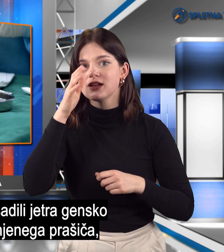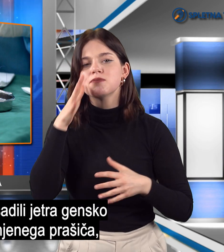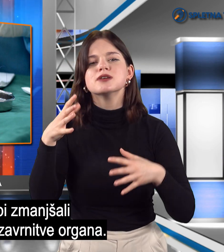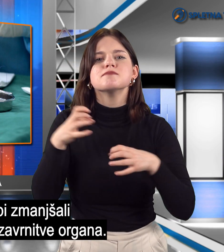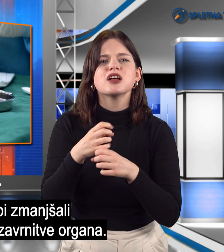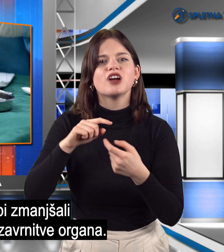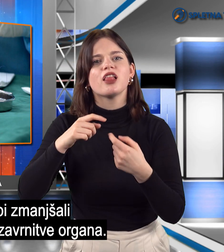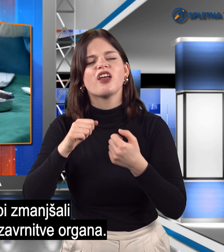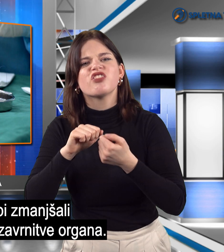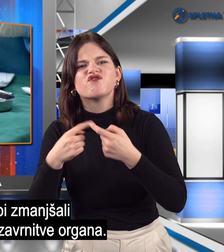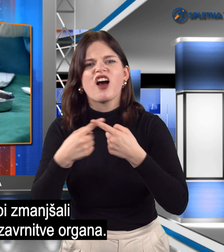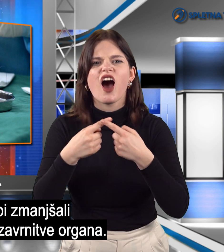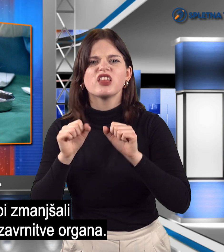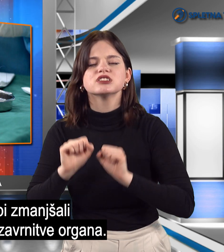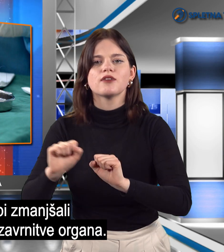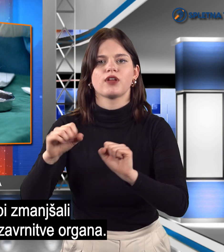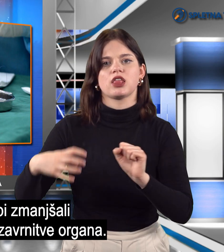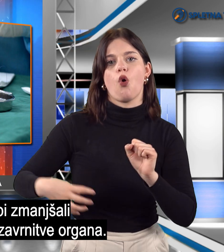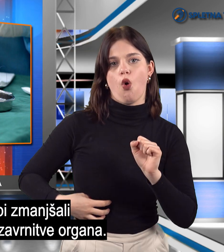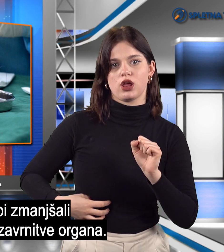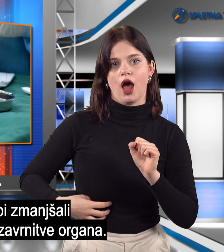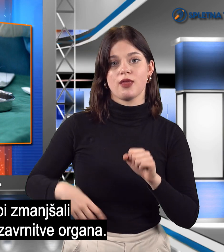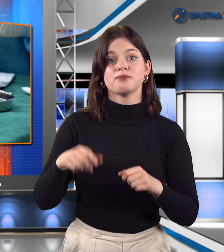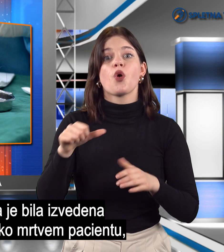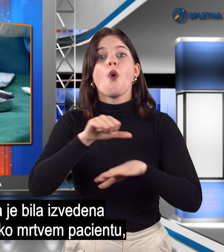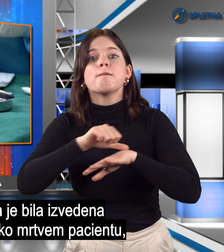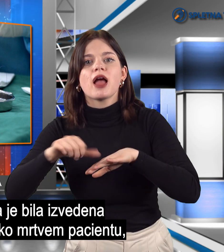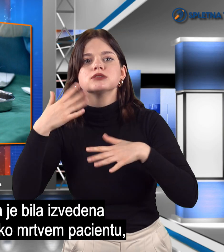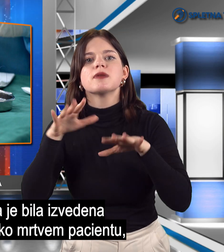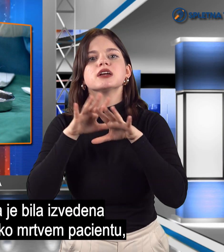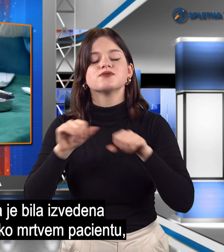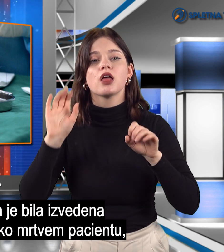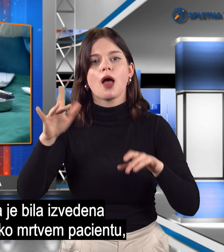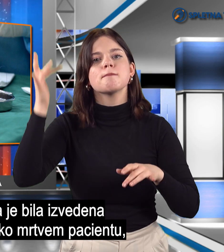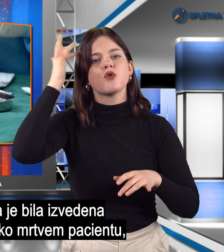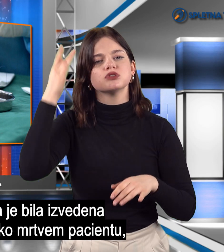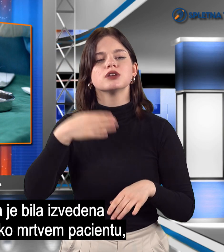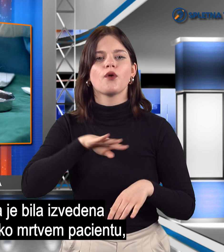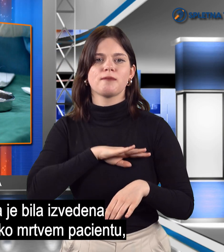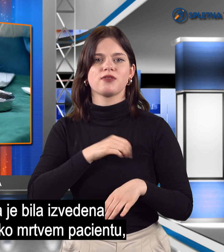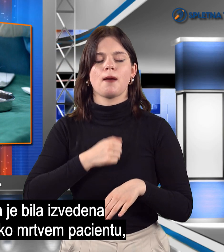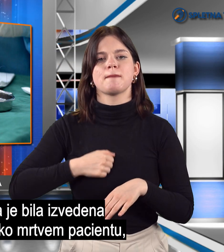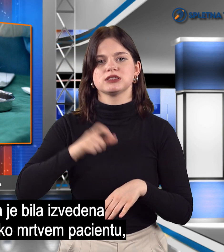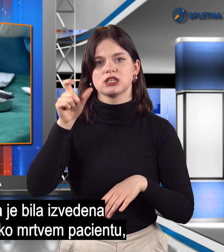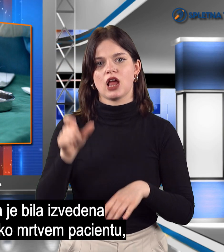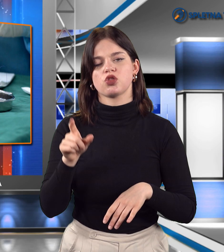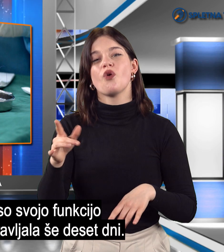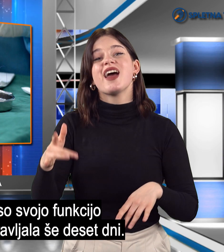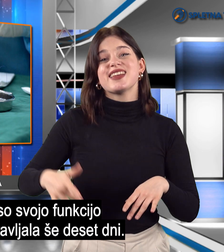da bi zmanjšali tveganje zavrnitve organa. Operacija je bila izvedena na možgansko mrtvem pacientu,